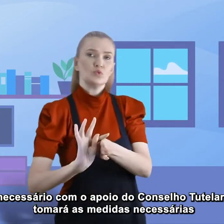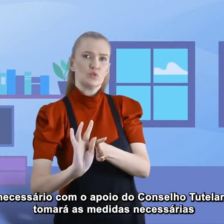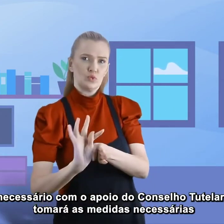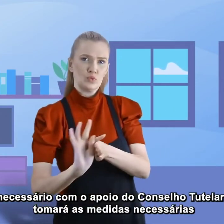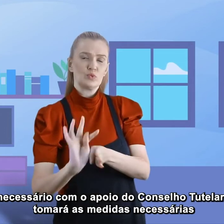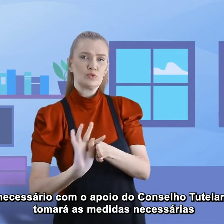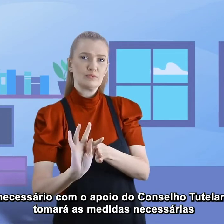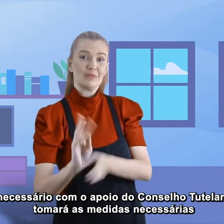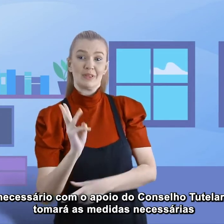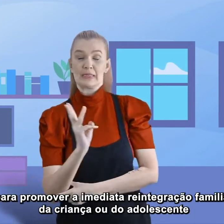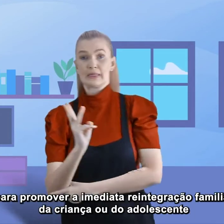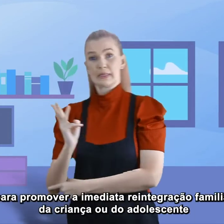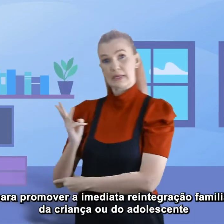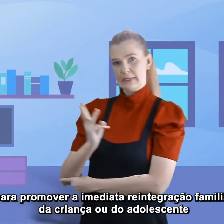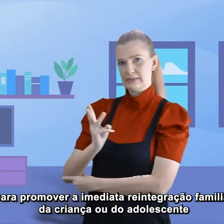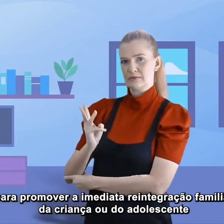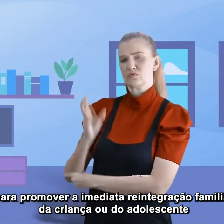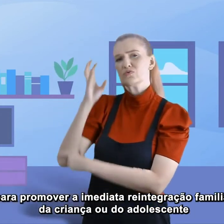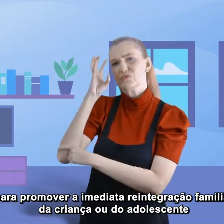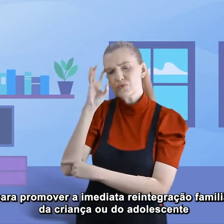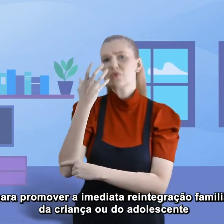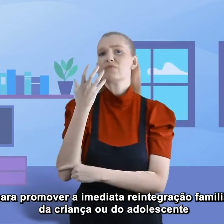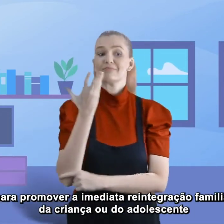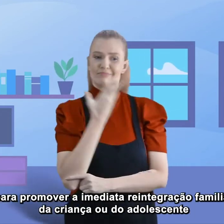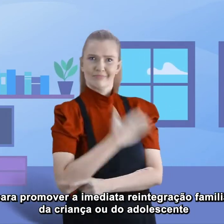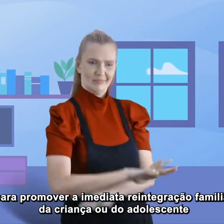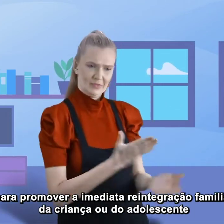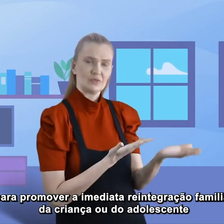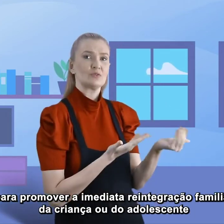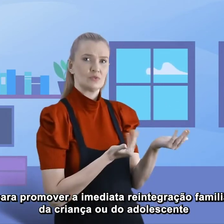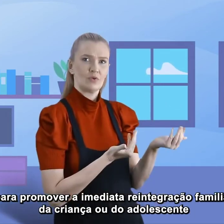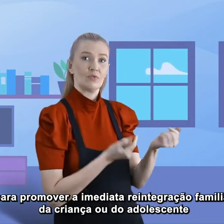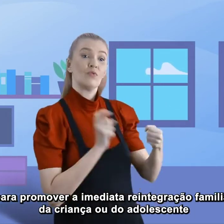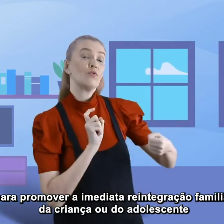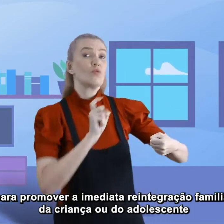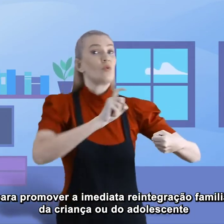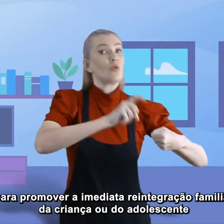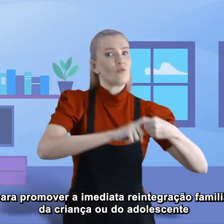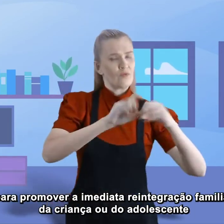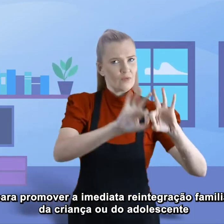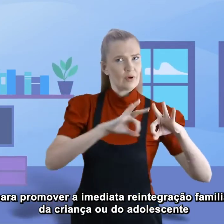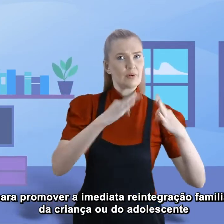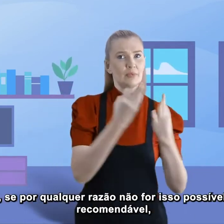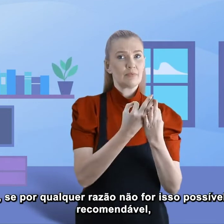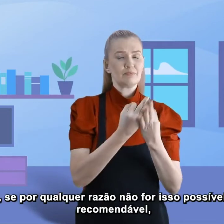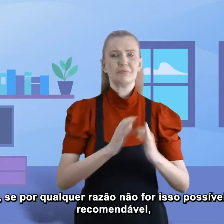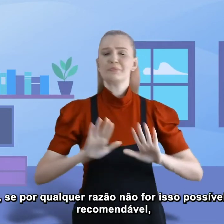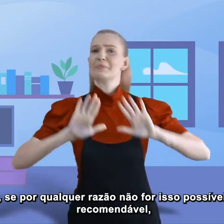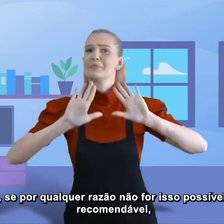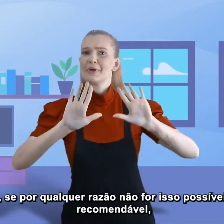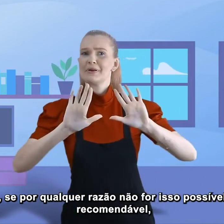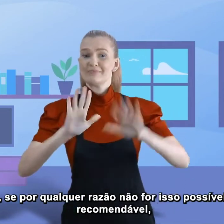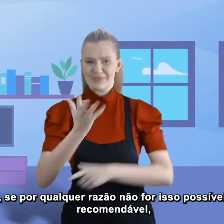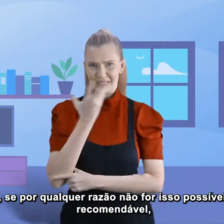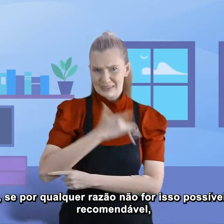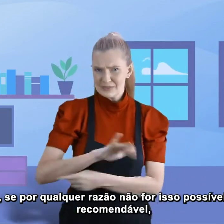as medidas necessárias para promover a imediata reintegração familiar da criança ou do adolescente. Ou, se por qualquer razão não for